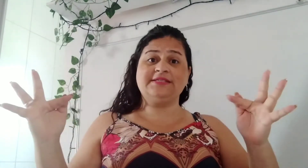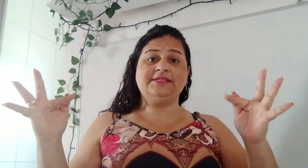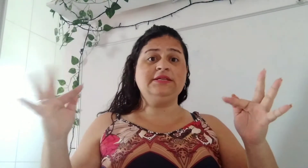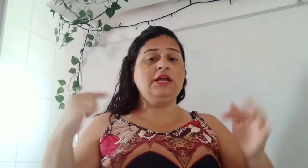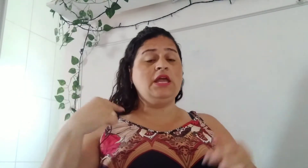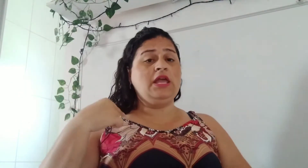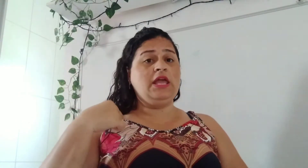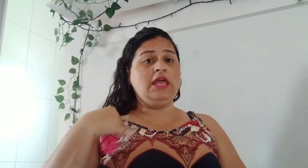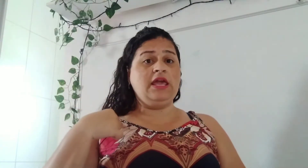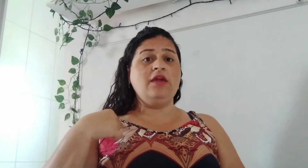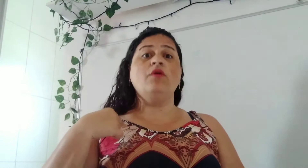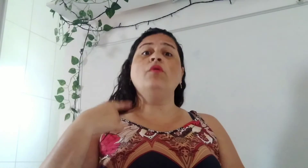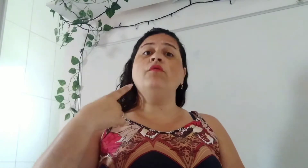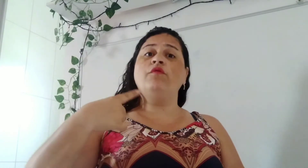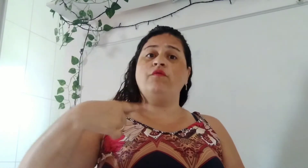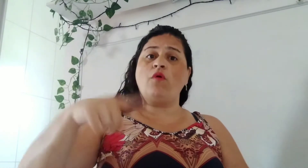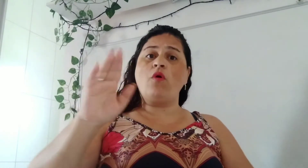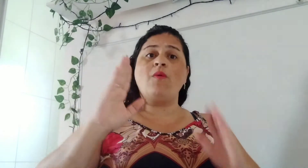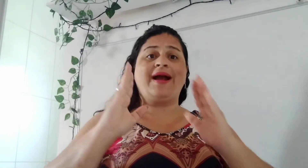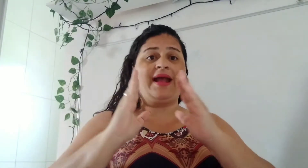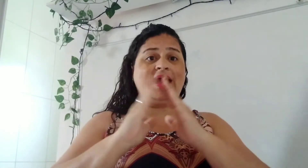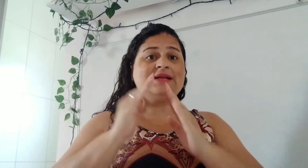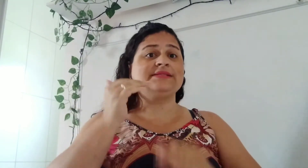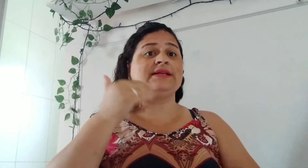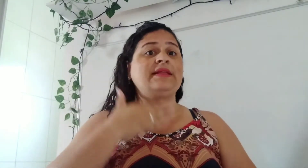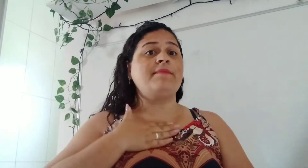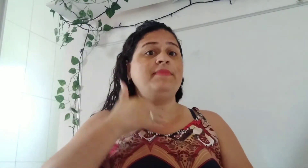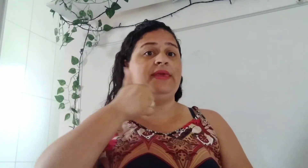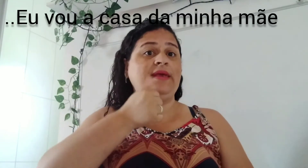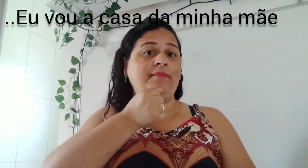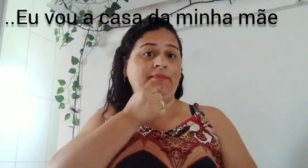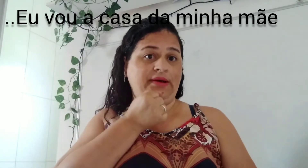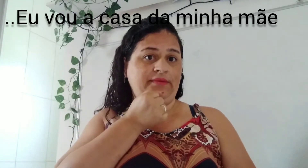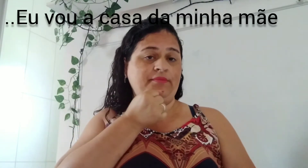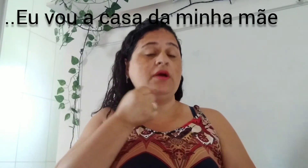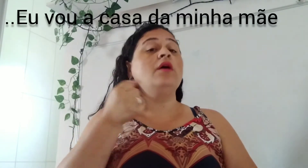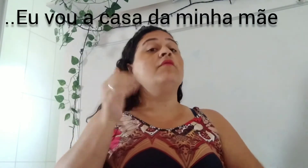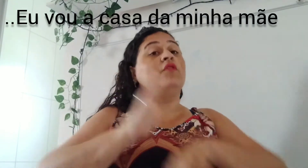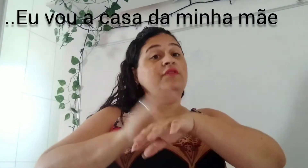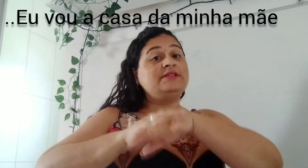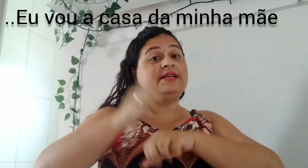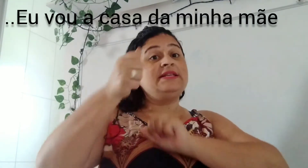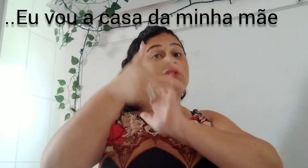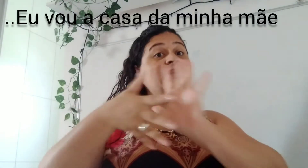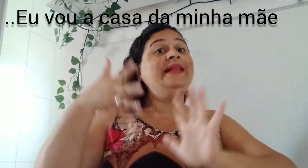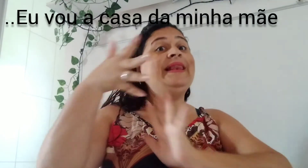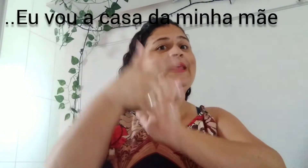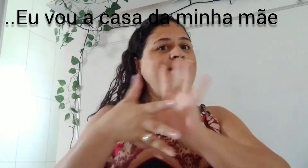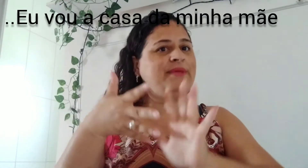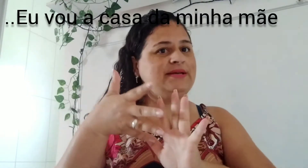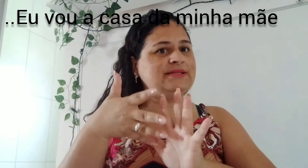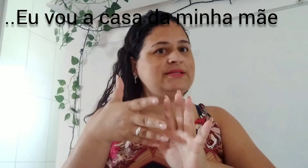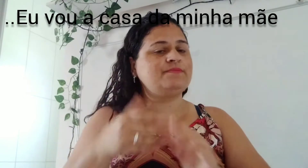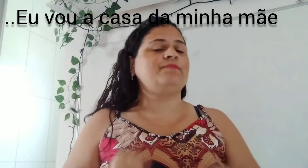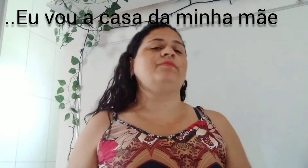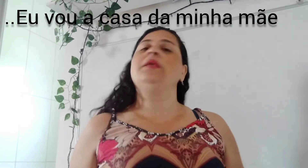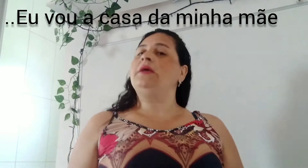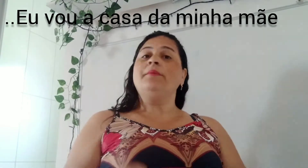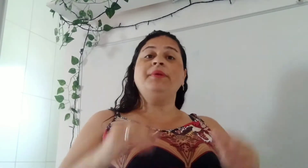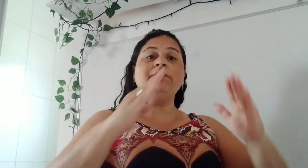frase eu vou à casa da minha mãe. Vou fazer isso em Libras.